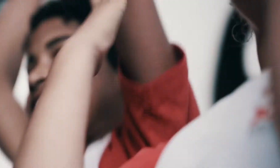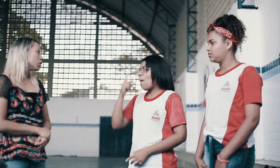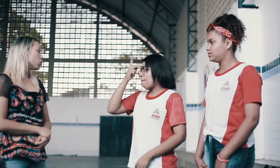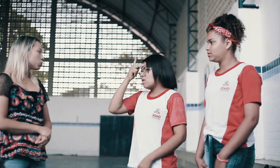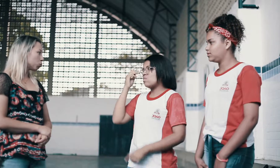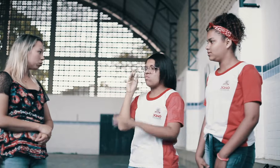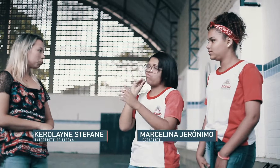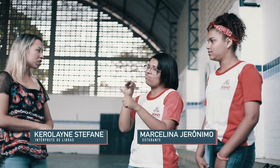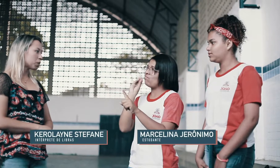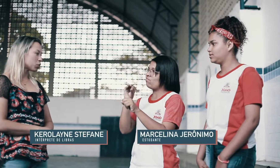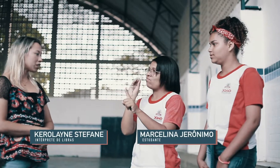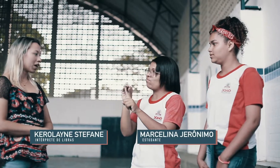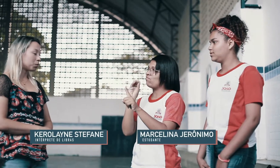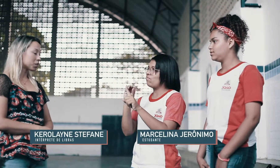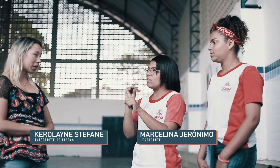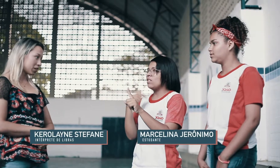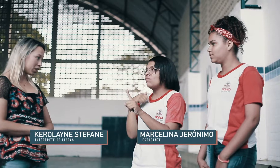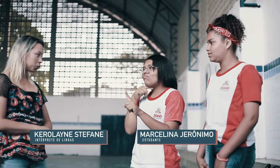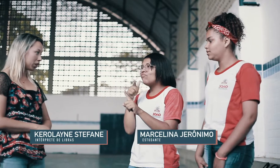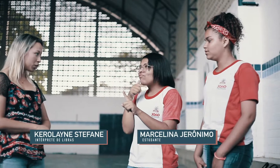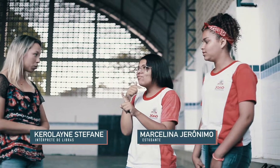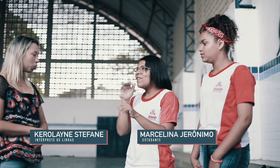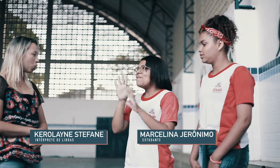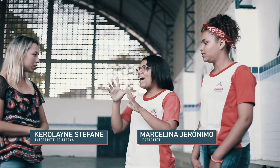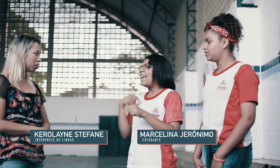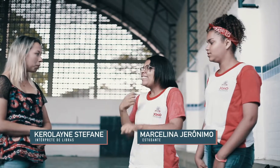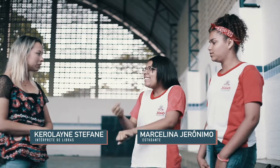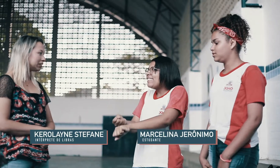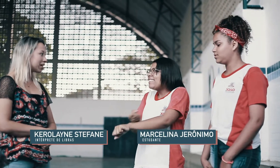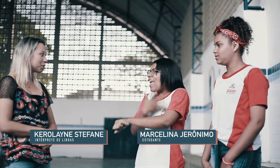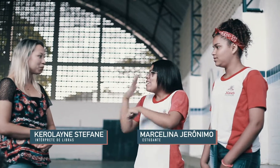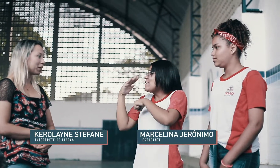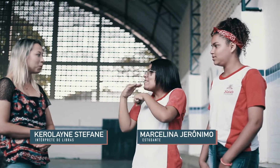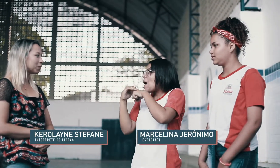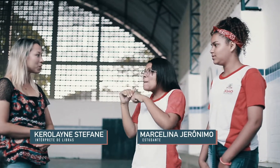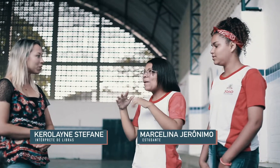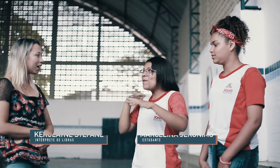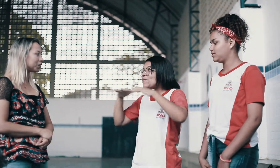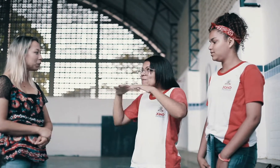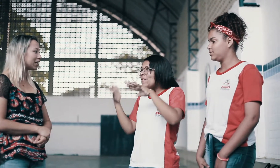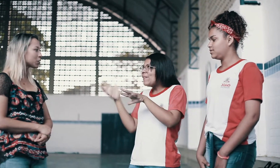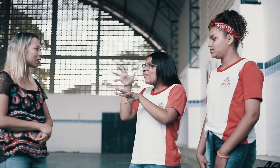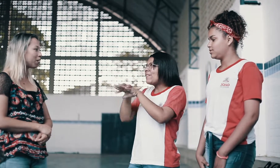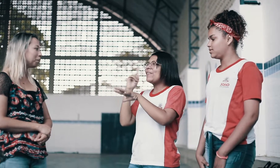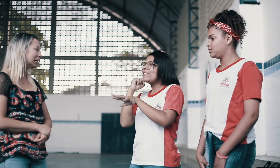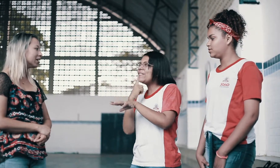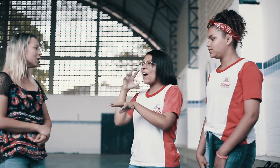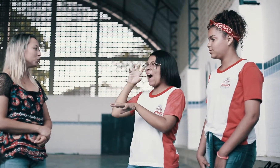Eu sou surda, muitas pessoas acabam desprezando isso, eu não consigo oportunidades, mas eu fiquei muito emocionada porque ele escolheu a mim, junto